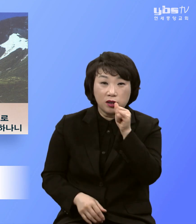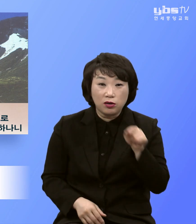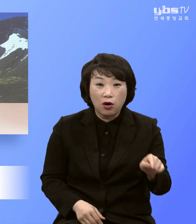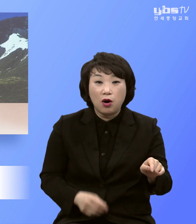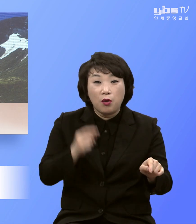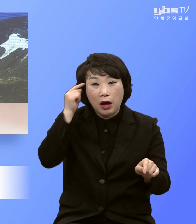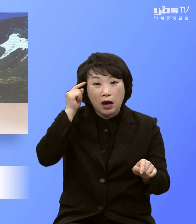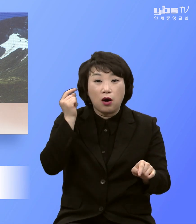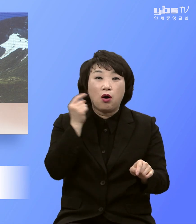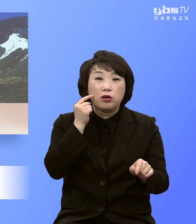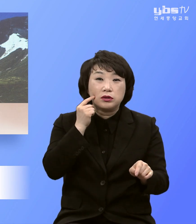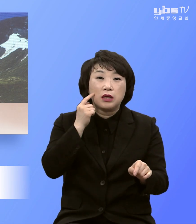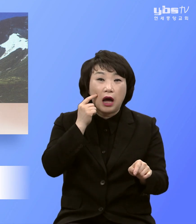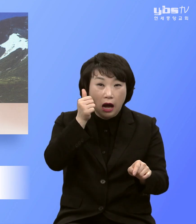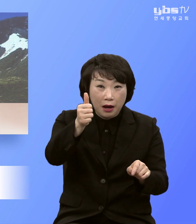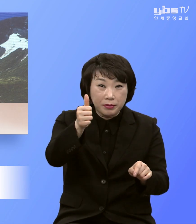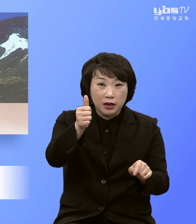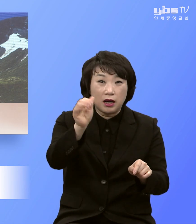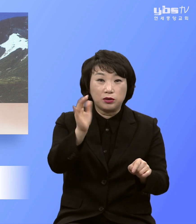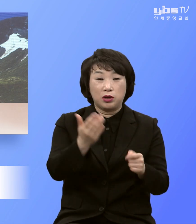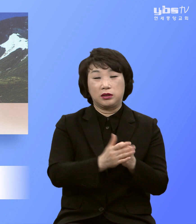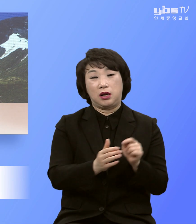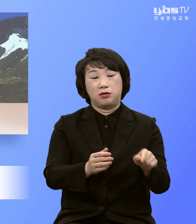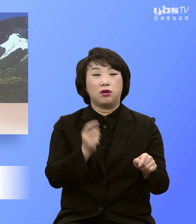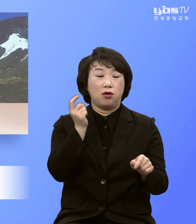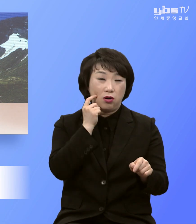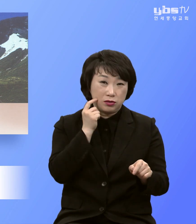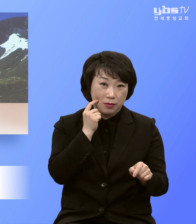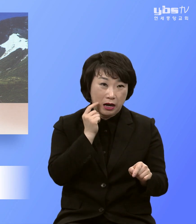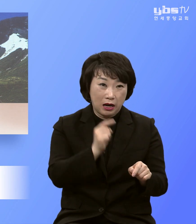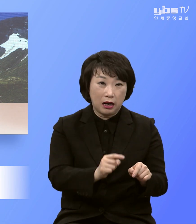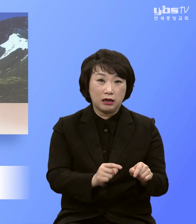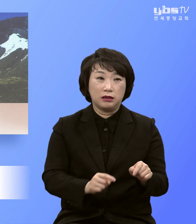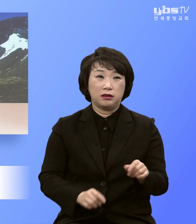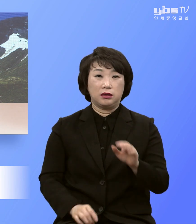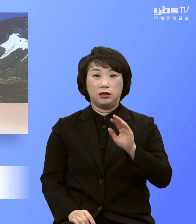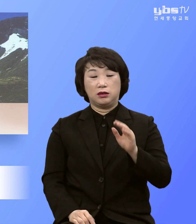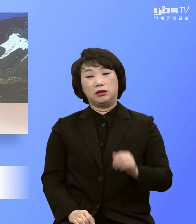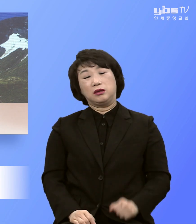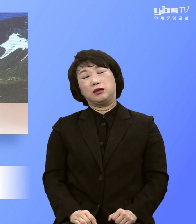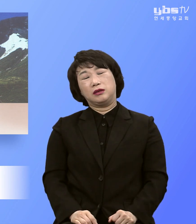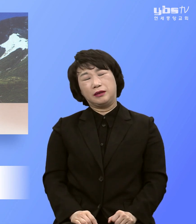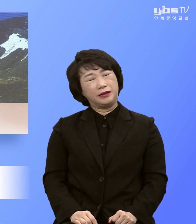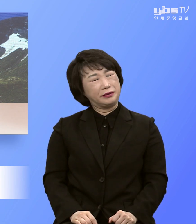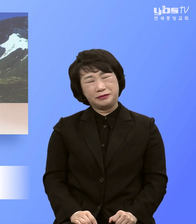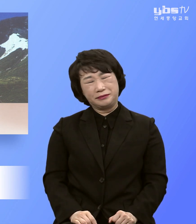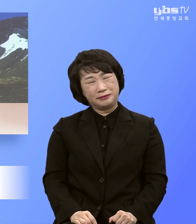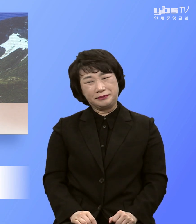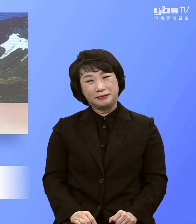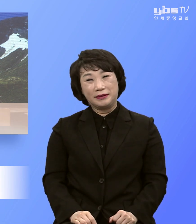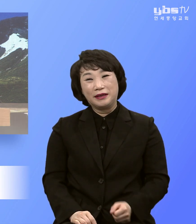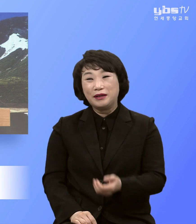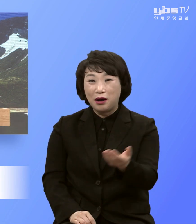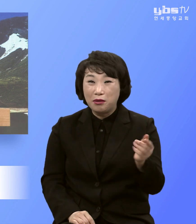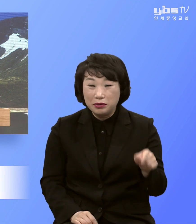말하나니 저는 저가 거짓말쟁이요 거짓의 애비가 되었음이니라. 마귀가 이런